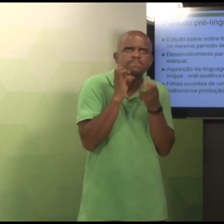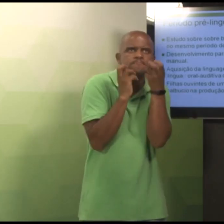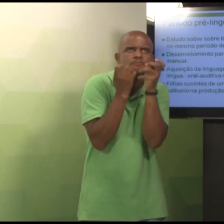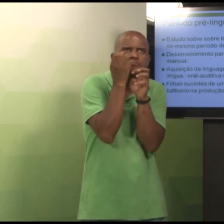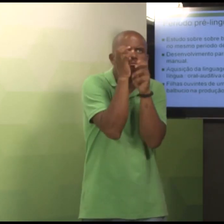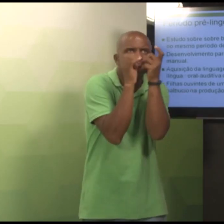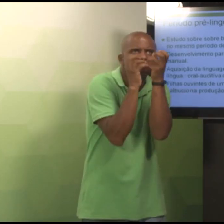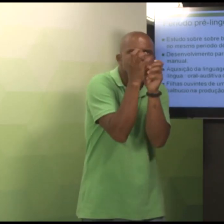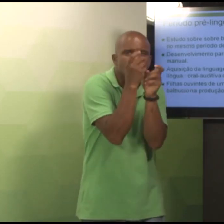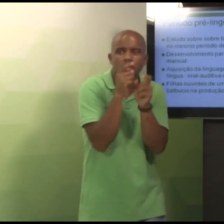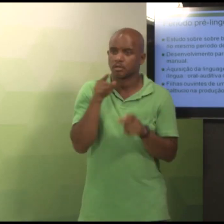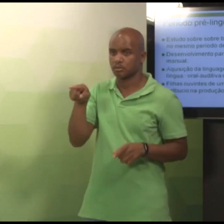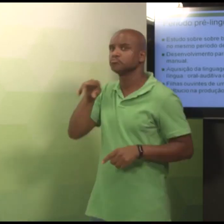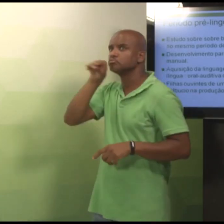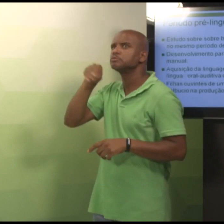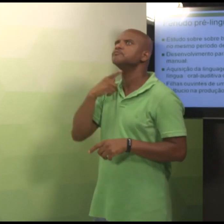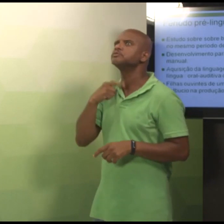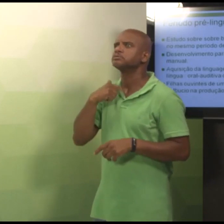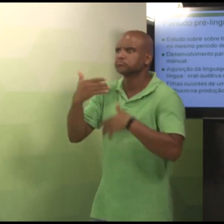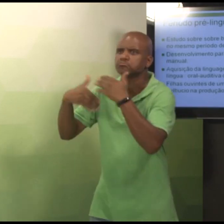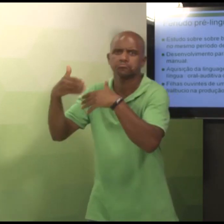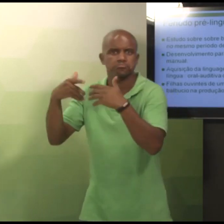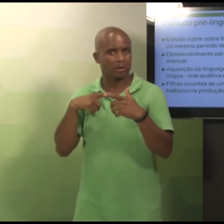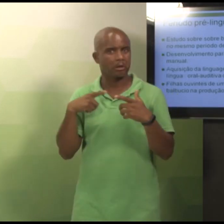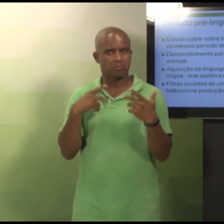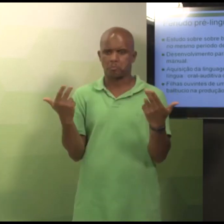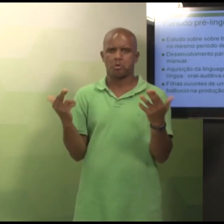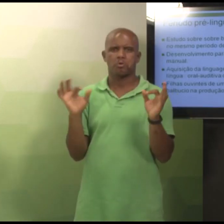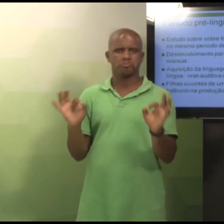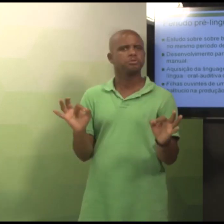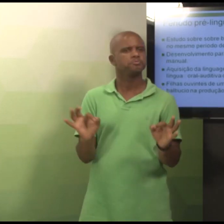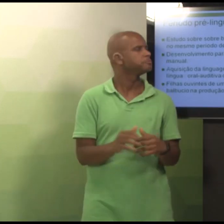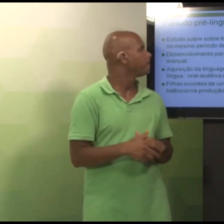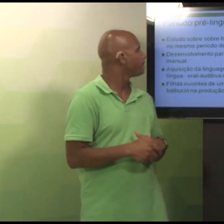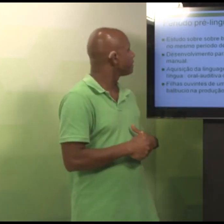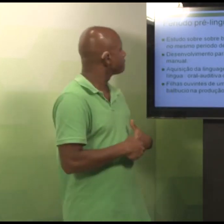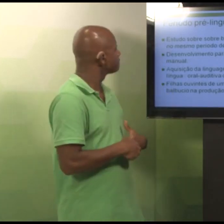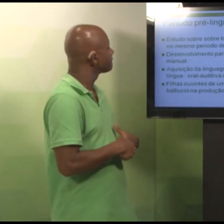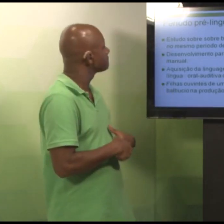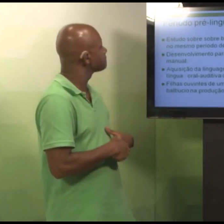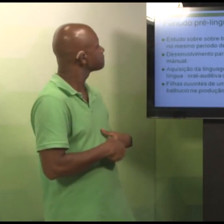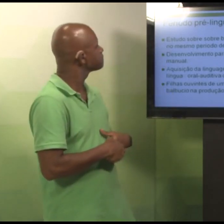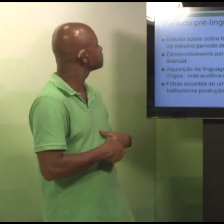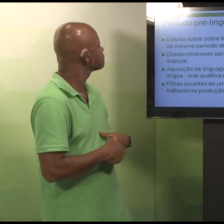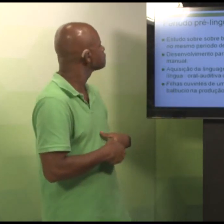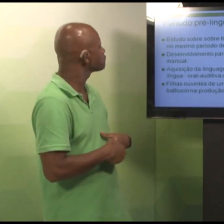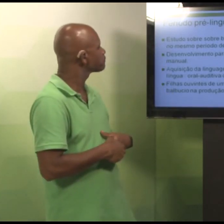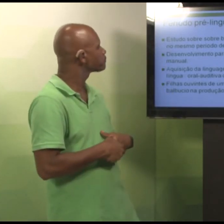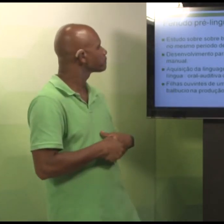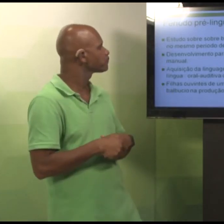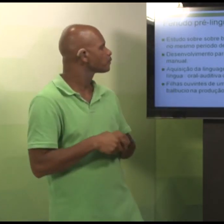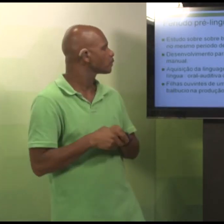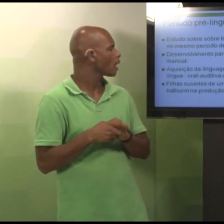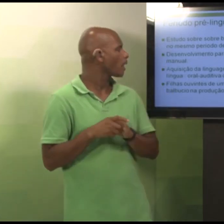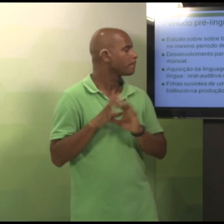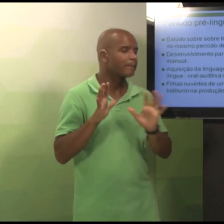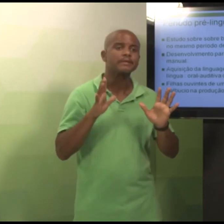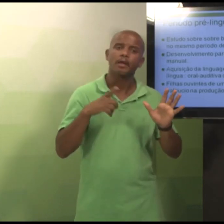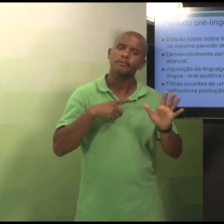visão. Então, é um processo análogo. Enquanto os surdos desenvolvem a sinalização, o ouvinte desenvolve